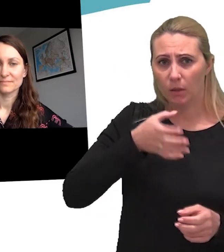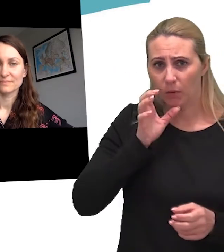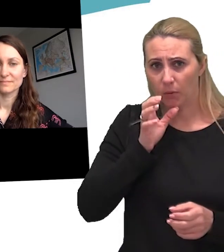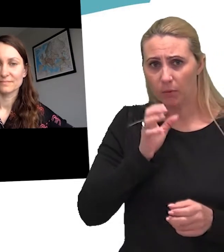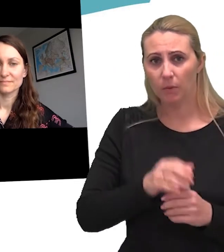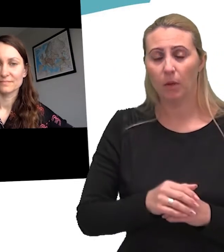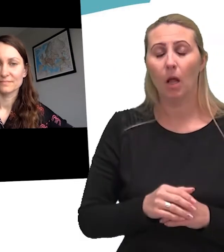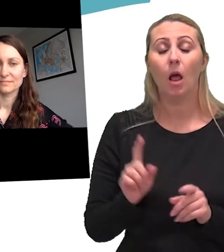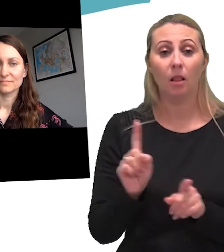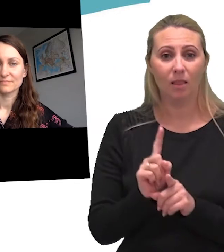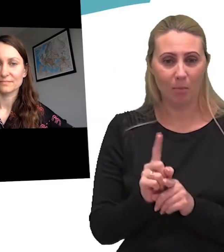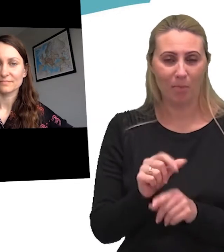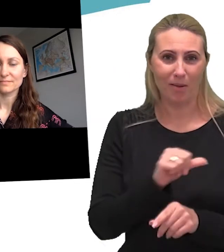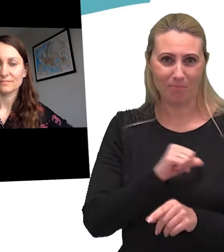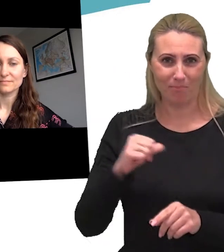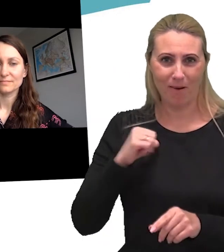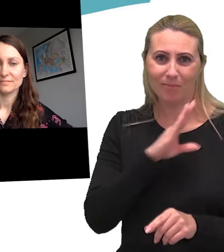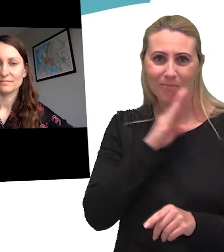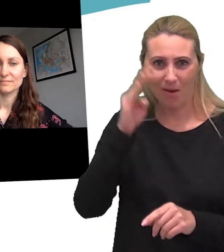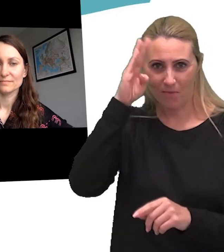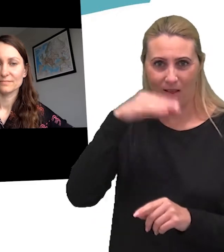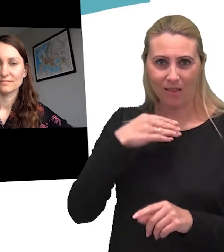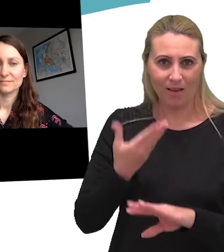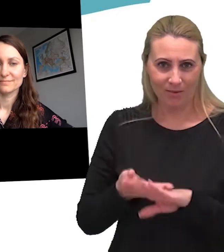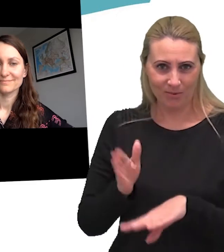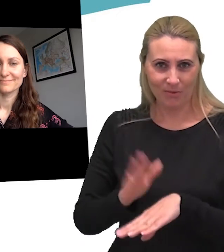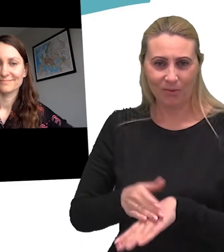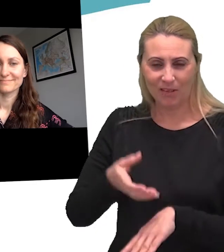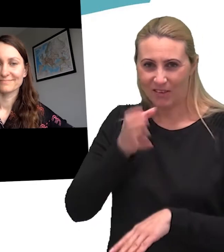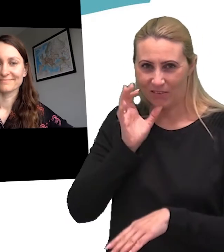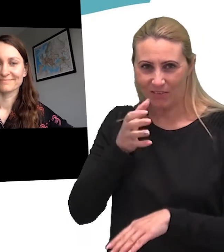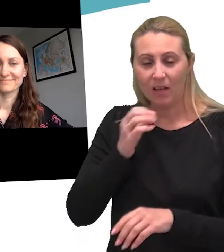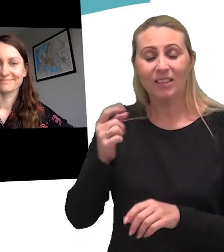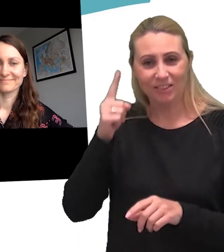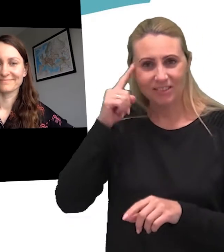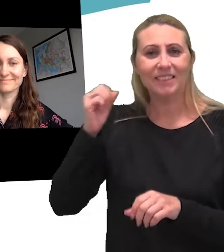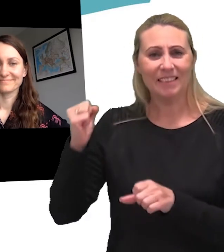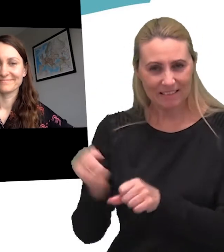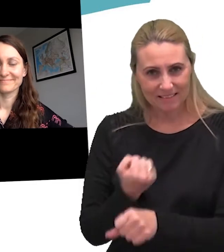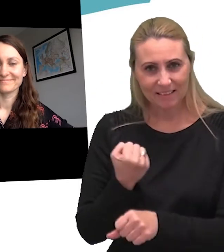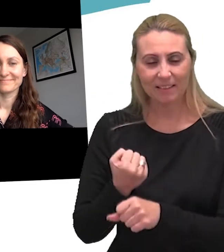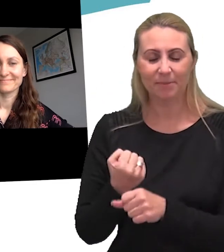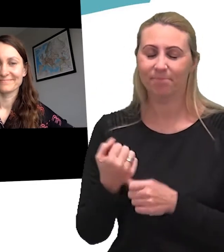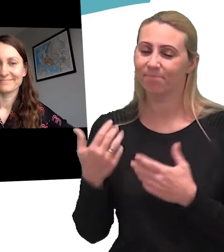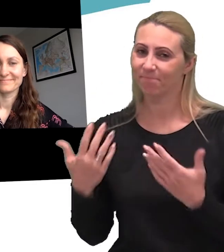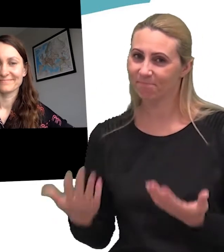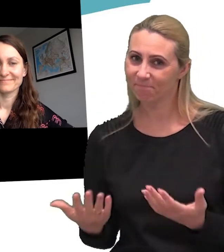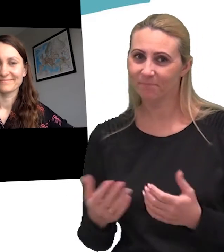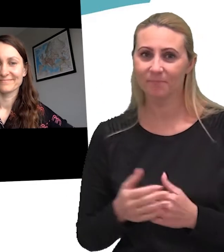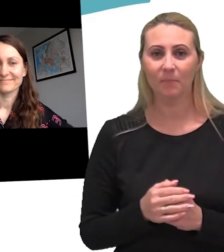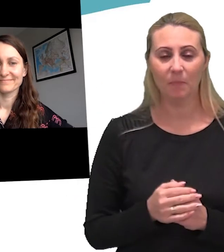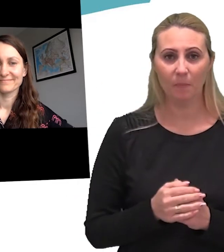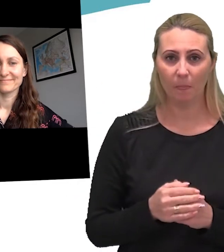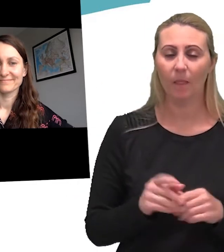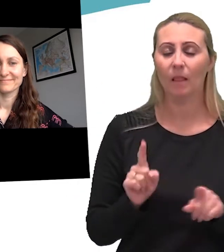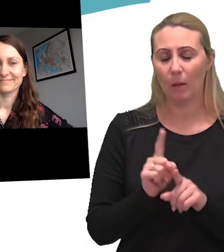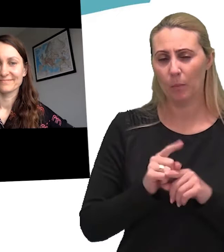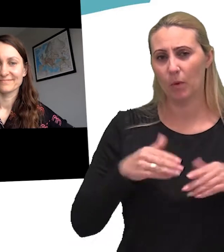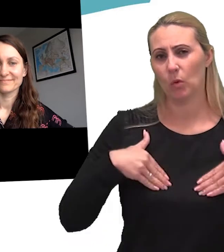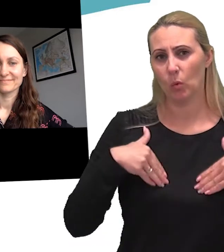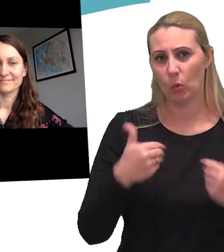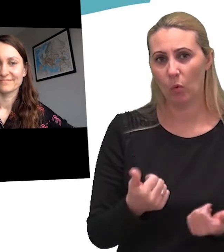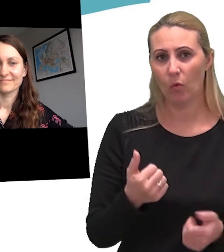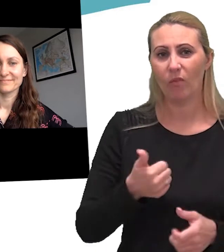Paprastai patiems tėvam būna sudėtinga išgerti, nors visi žino, kad to vandens reikia gerti. Tai labai tada